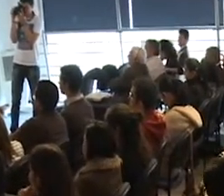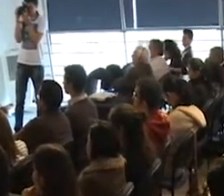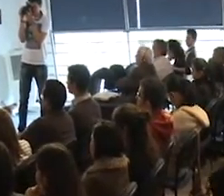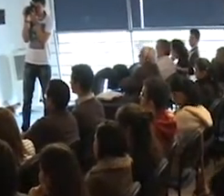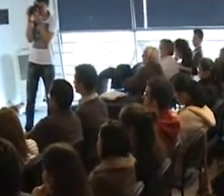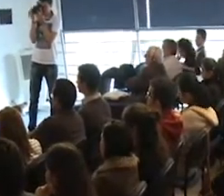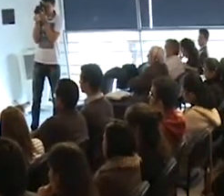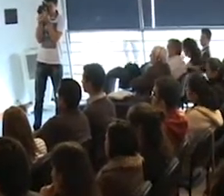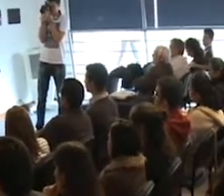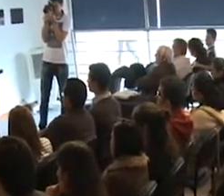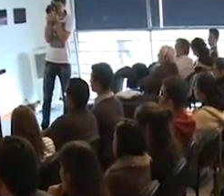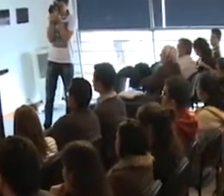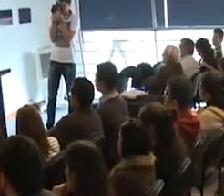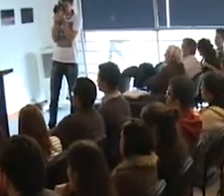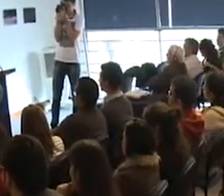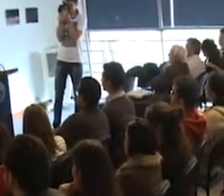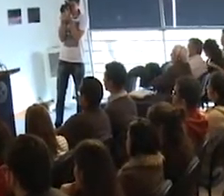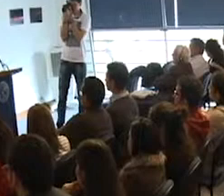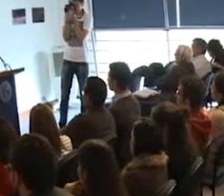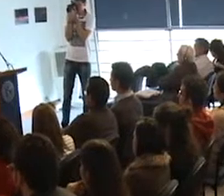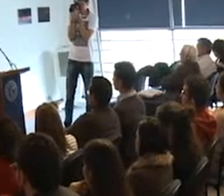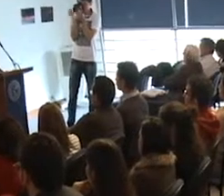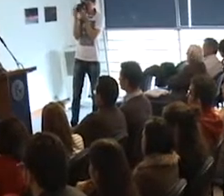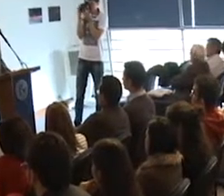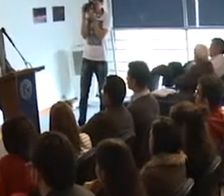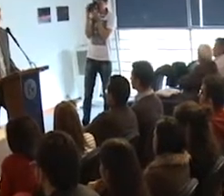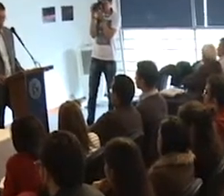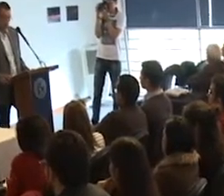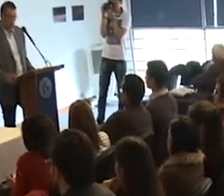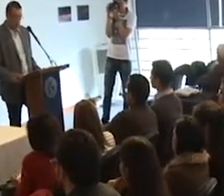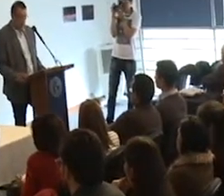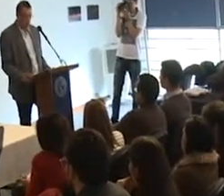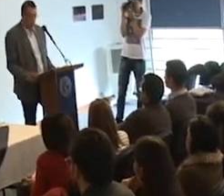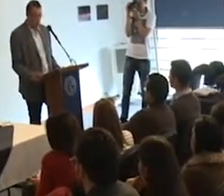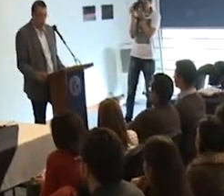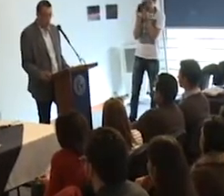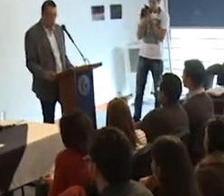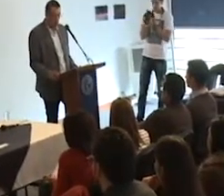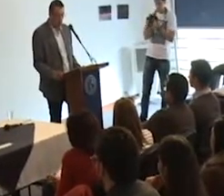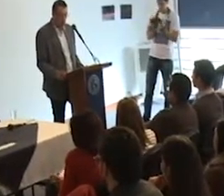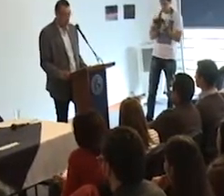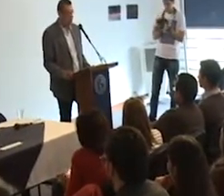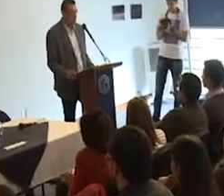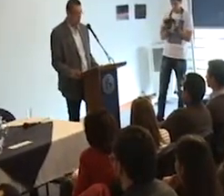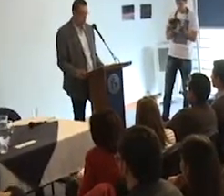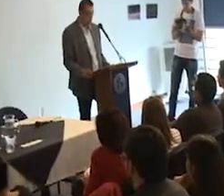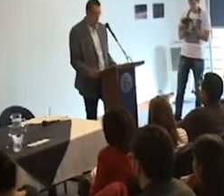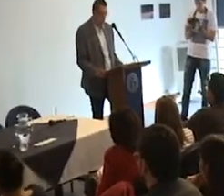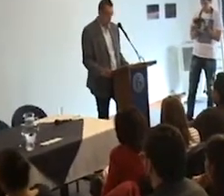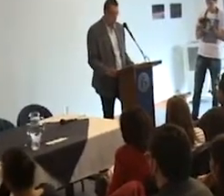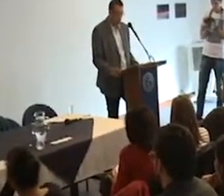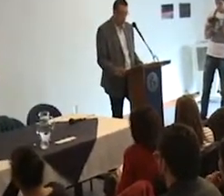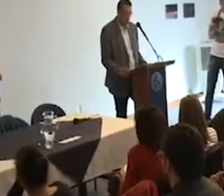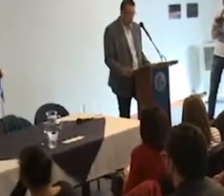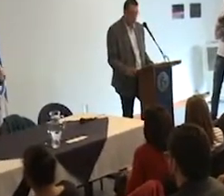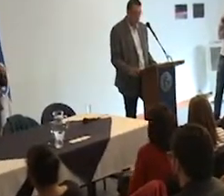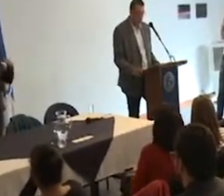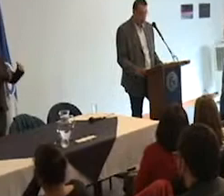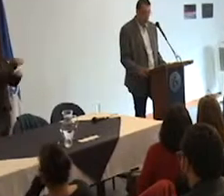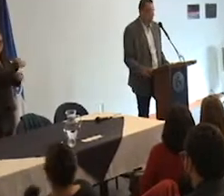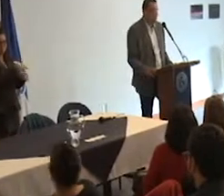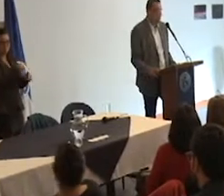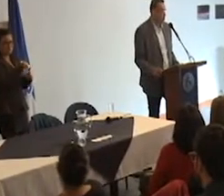afianza la cruzada en contra de acciones que van en contra de ese desarrollo armónico de los procesos